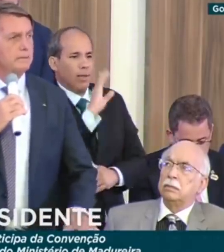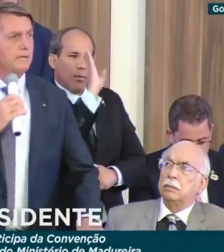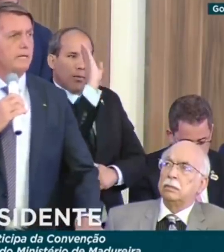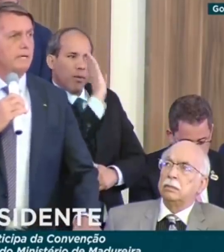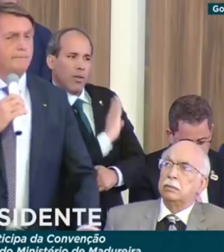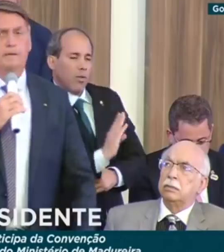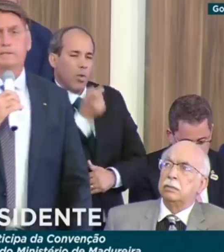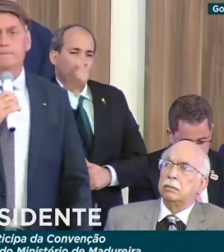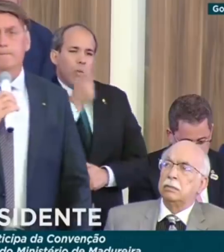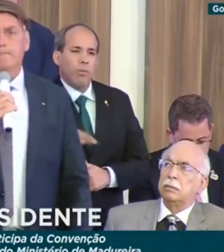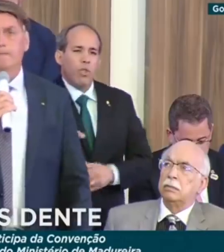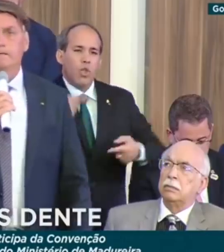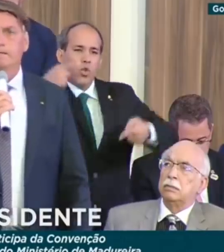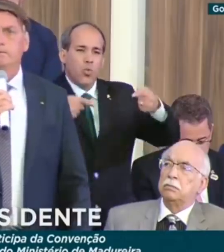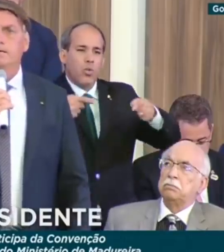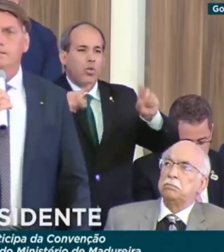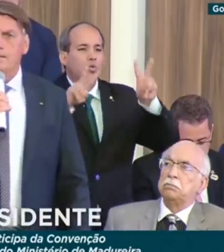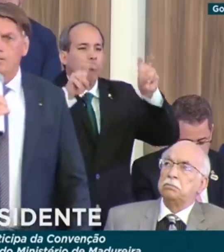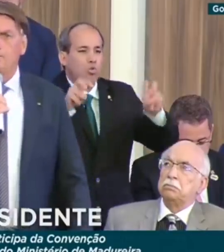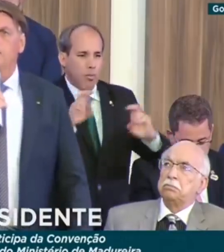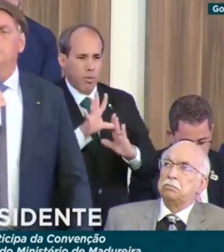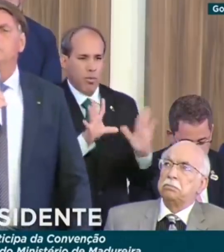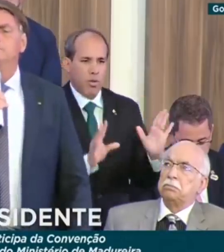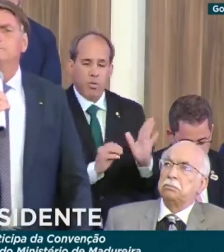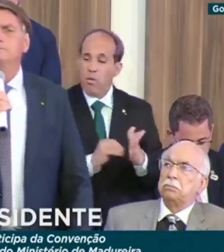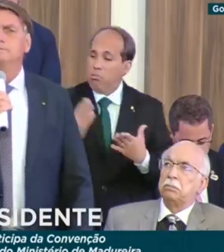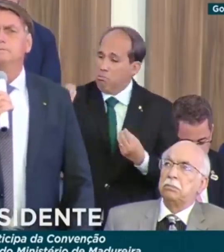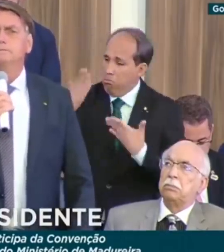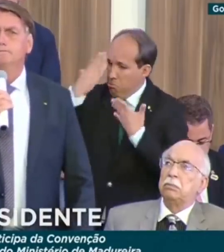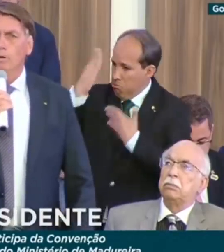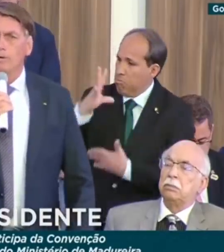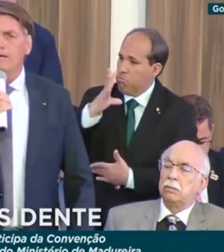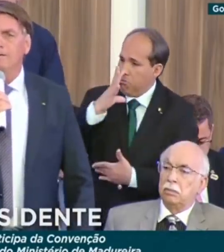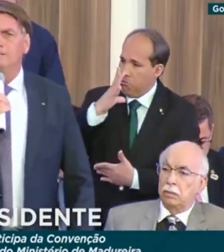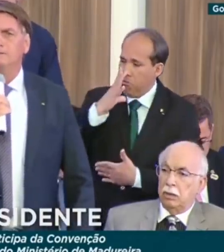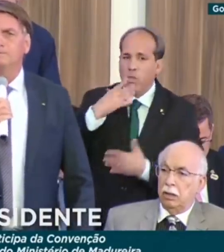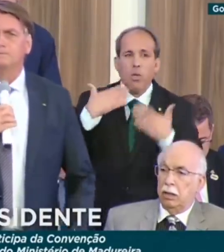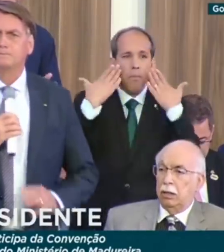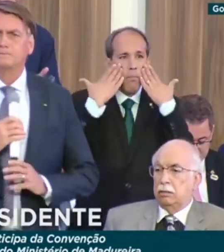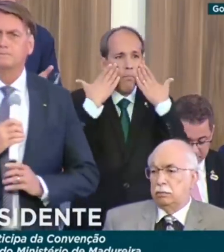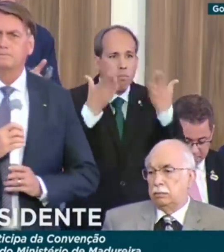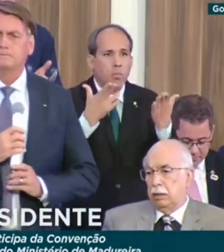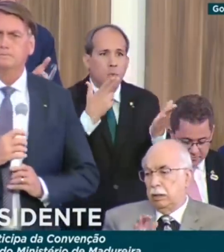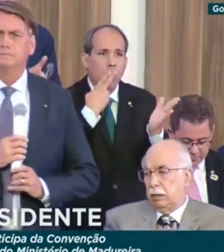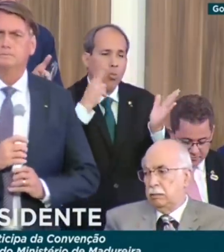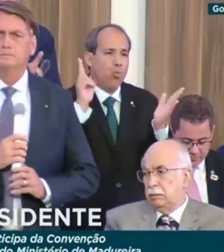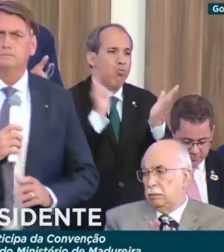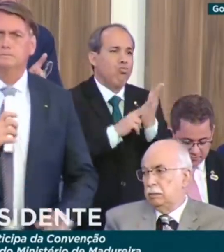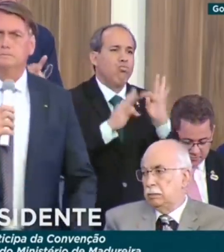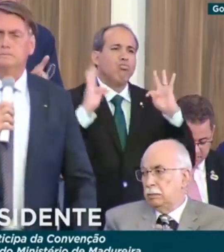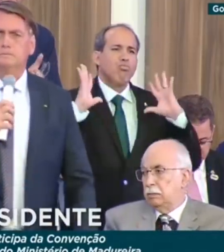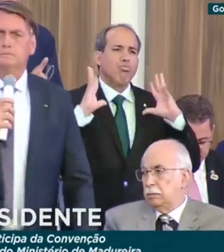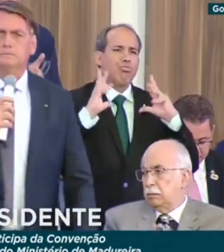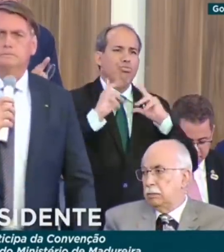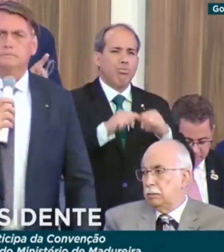tem que entrar na pauta. Eu agradeci ao presidente Putin, publicamente.